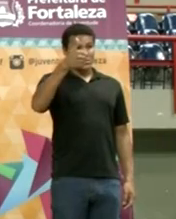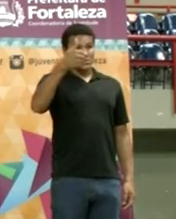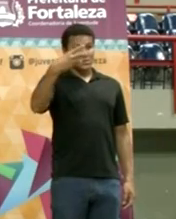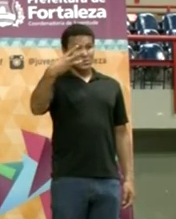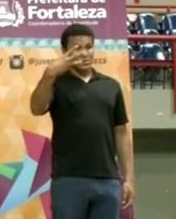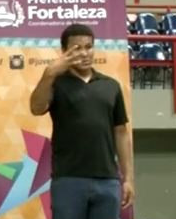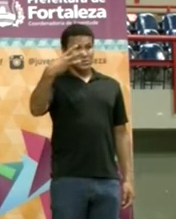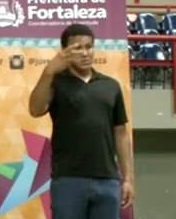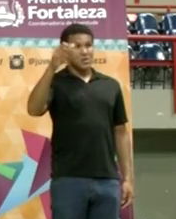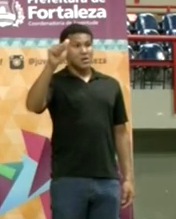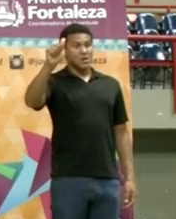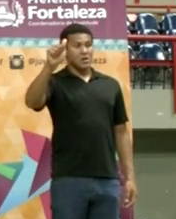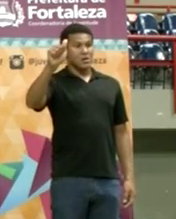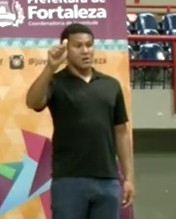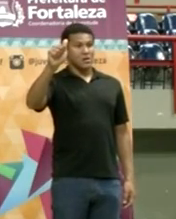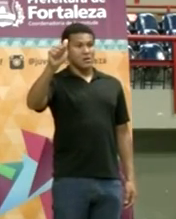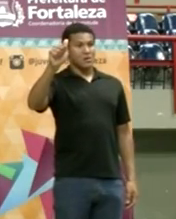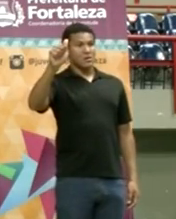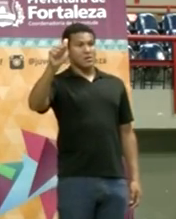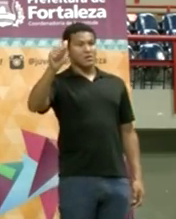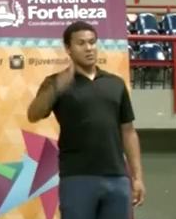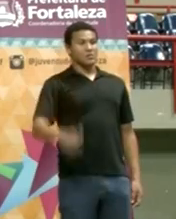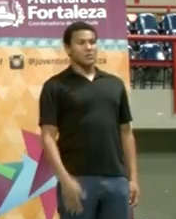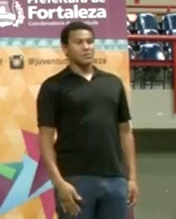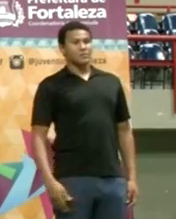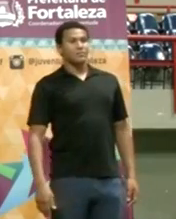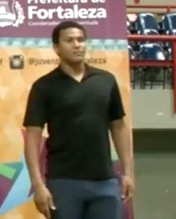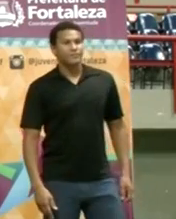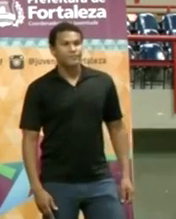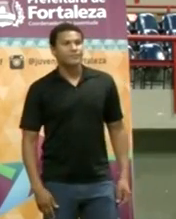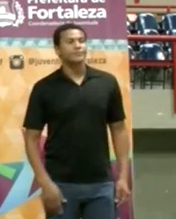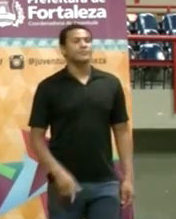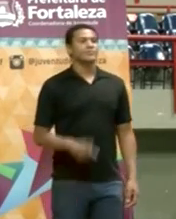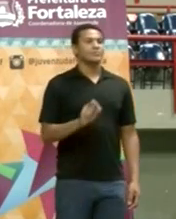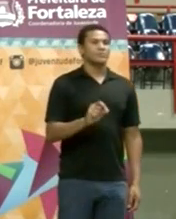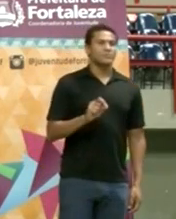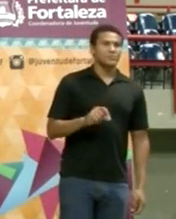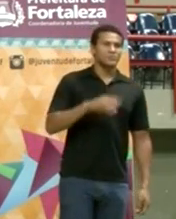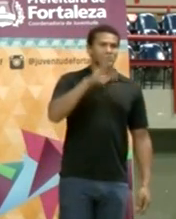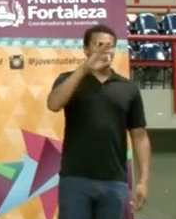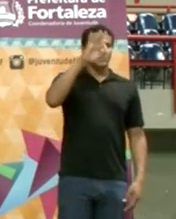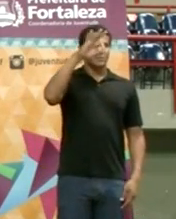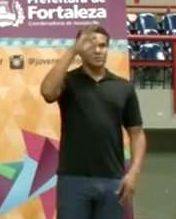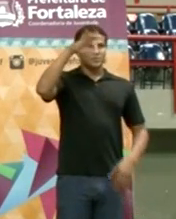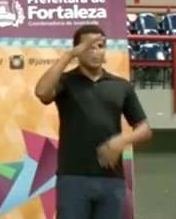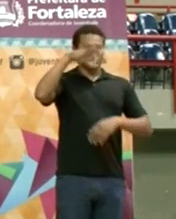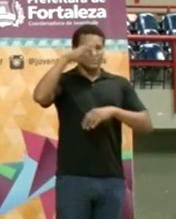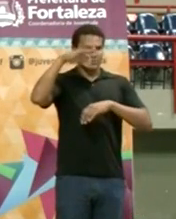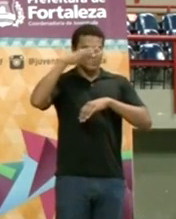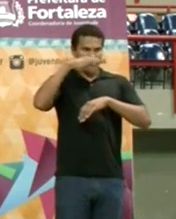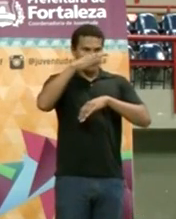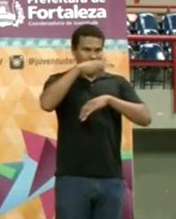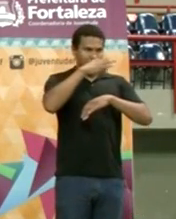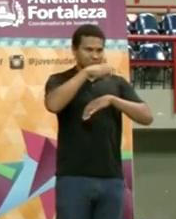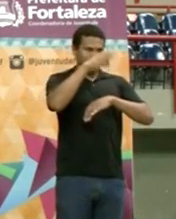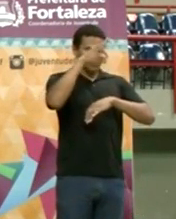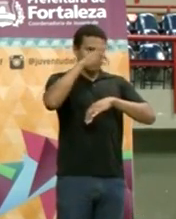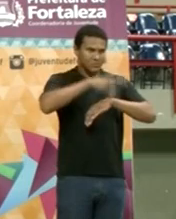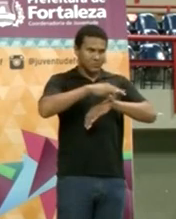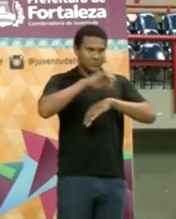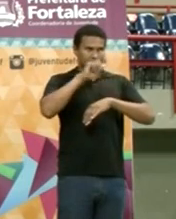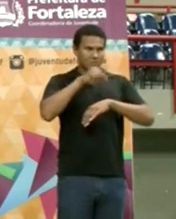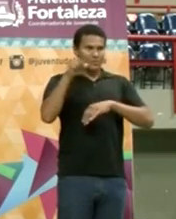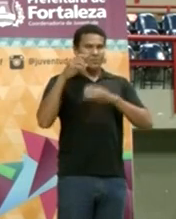513A. Ox 513A é o inseto Aedes aegypti transgênico produzido por uma empresa